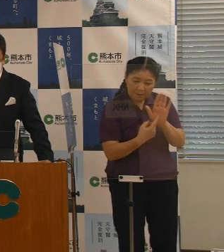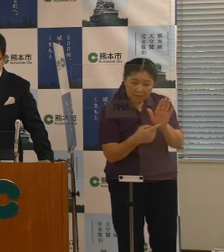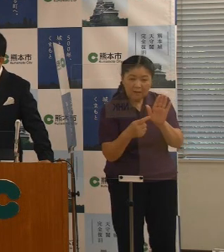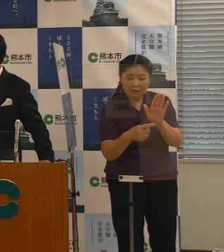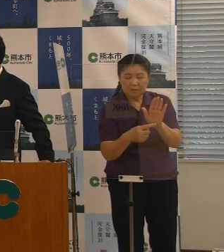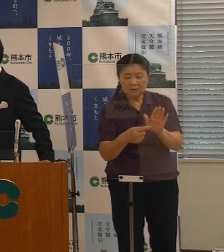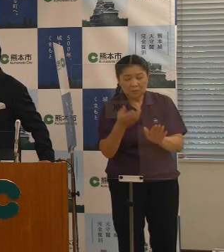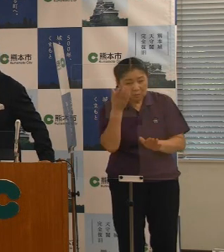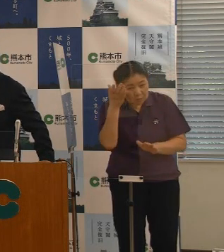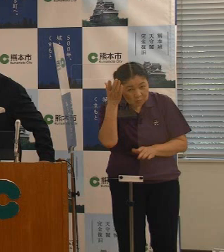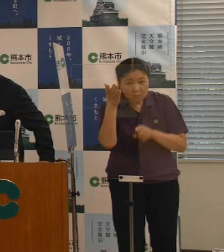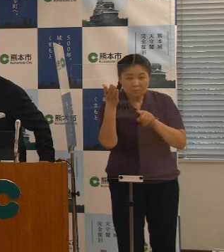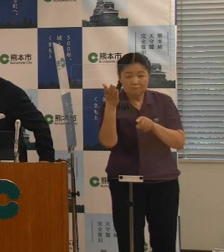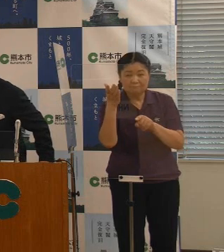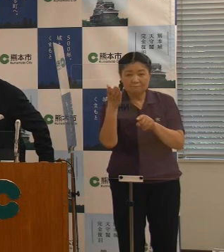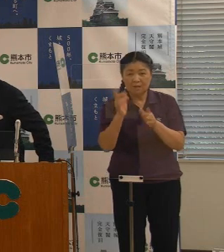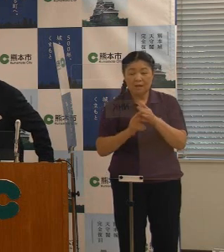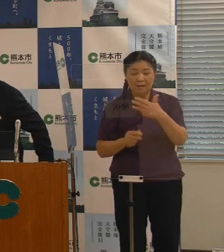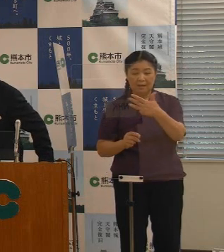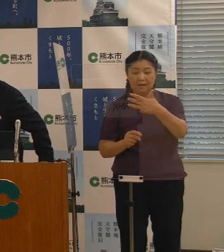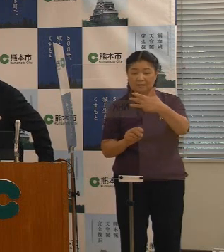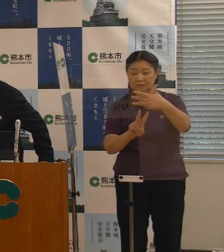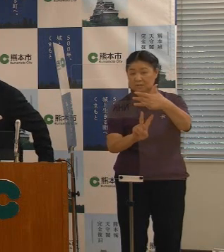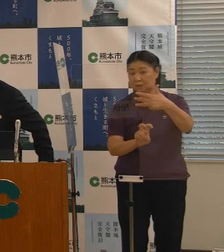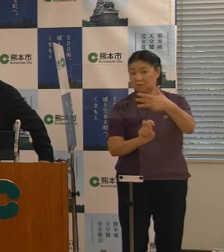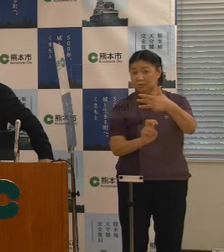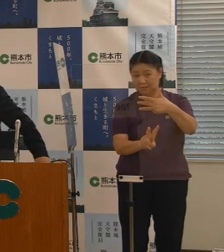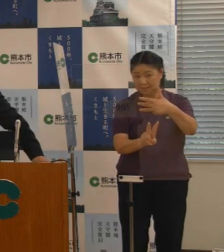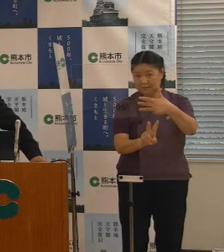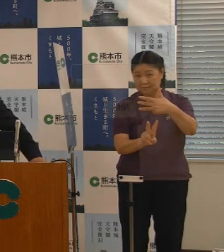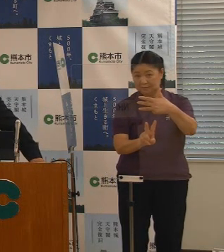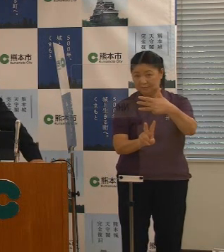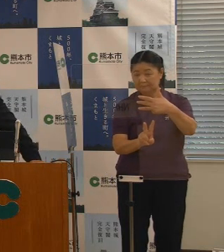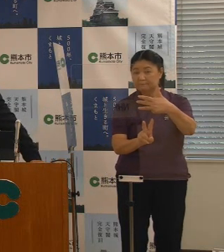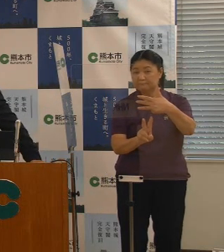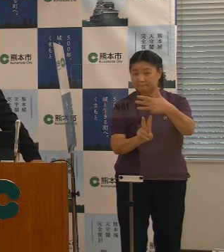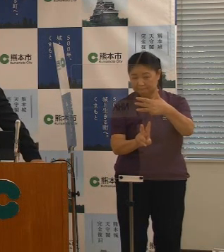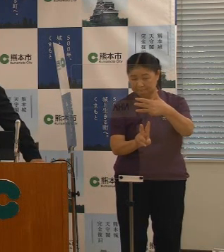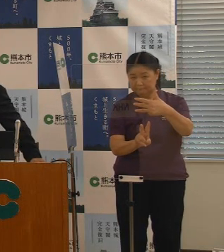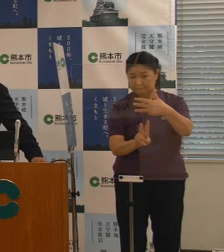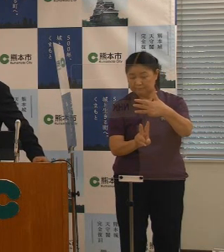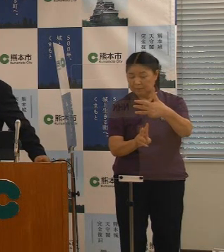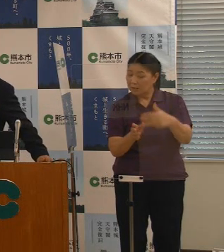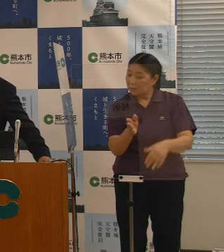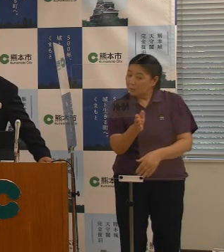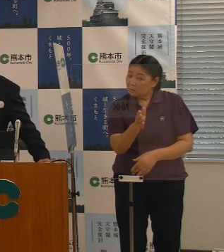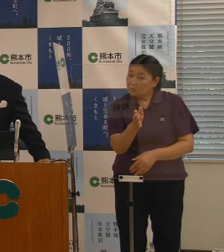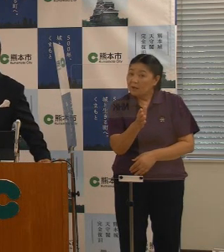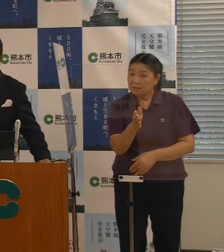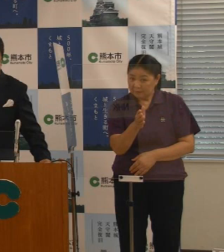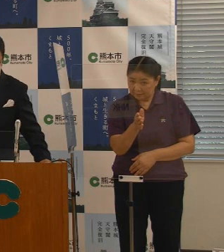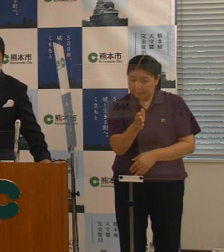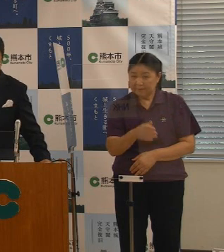合、8月22日ですね、8月22日のあたりです